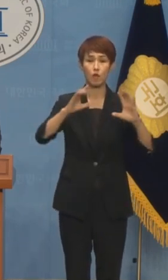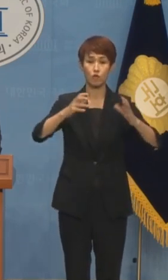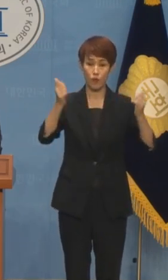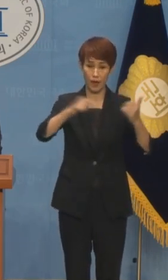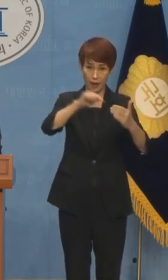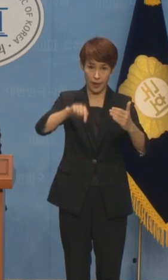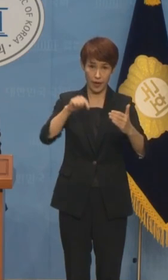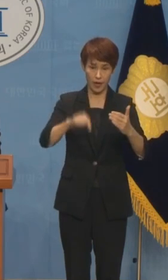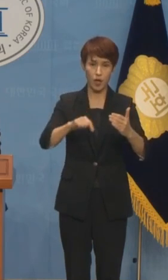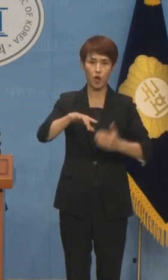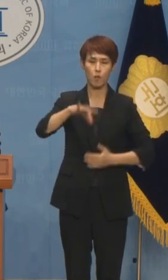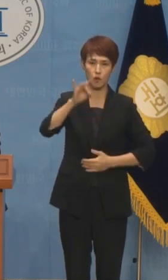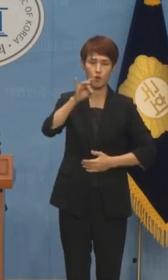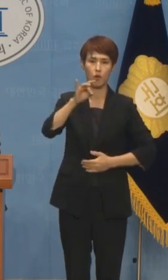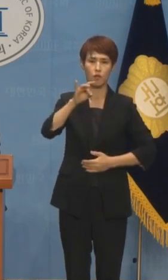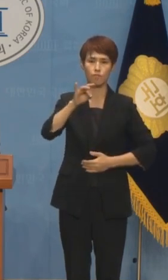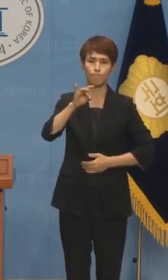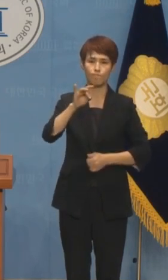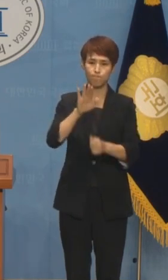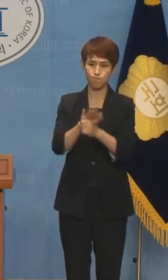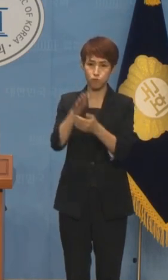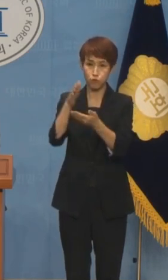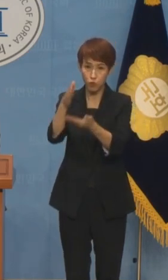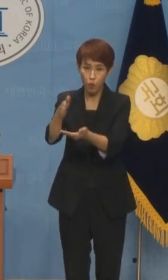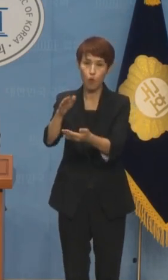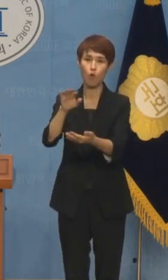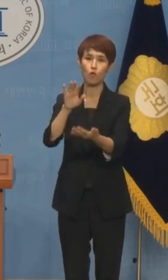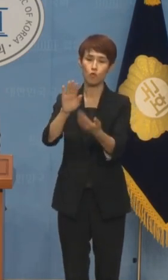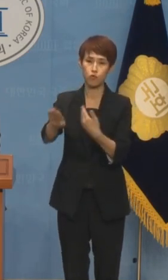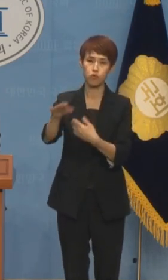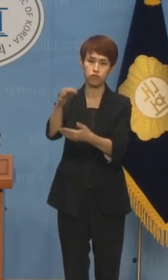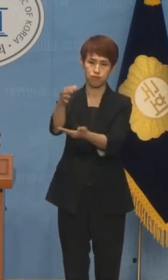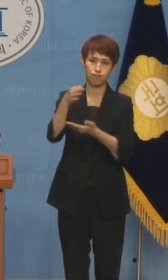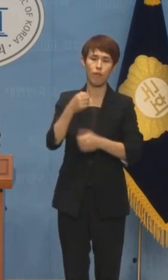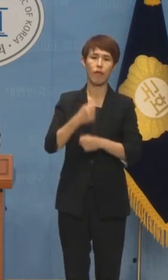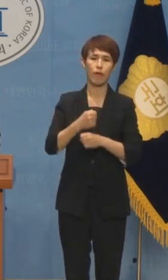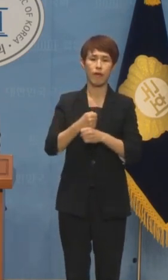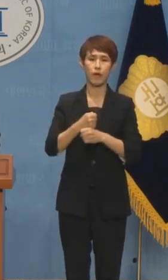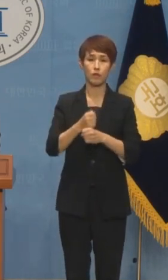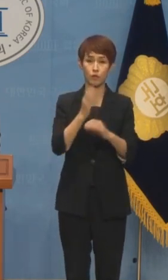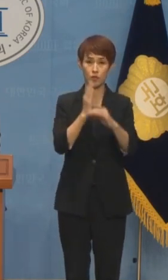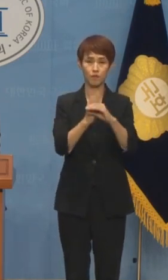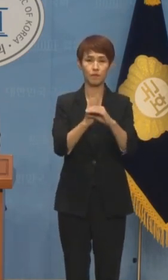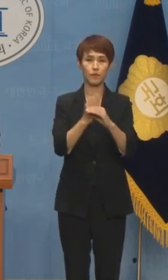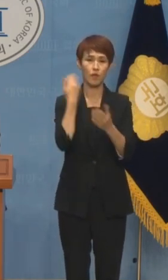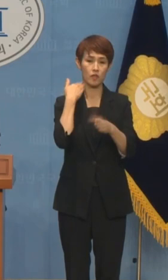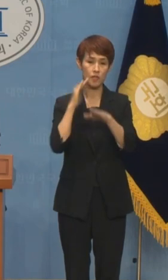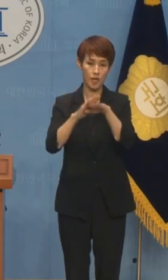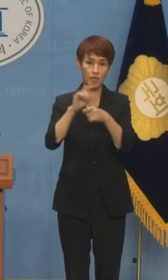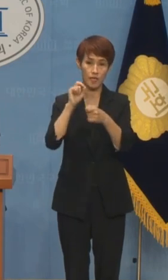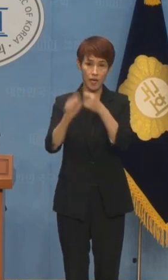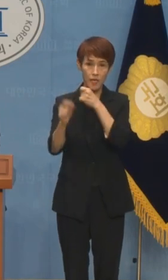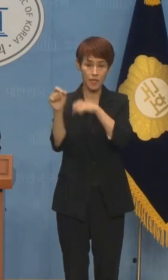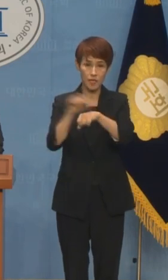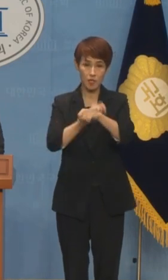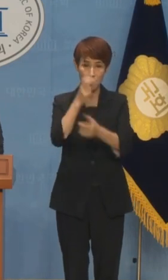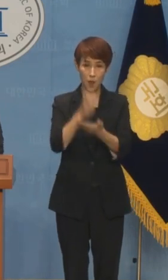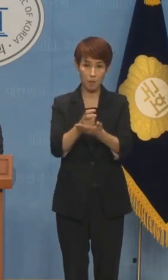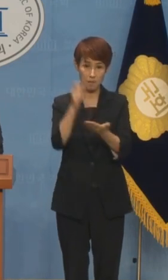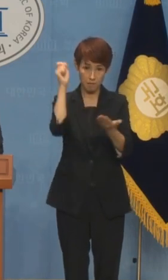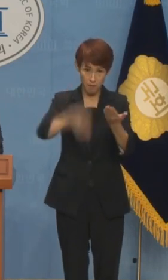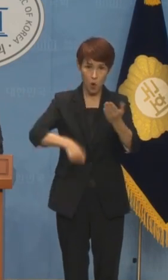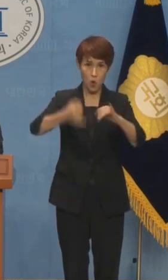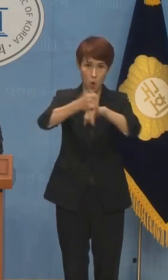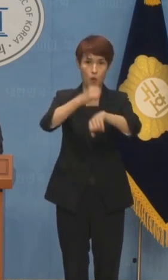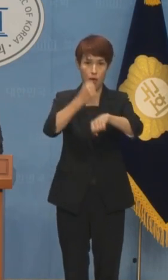내로 선구제 후 구상을 중심으로 한 전세사기 특별법 개정안을 반드시 통과시킬 것을